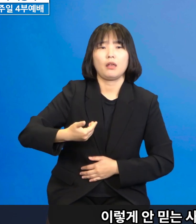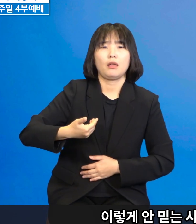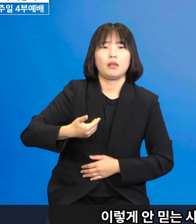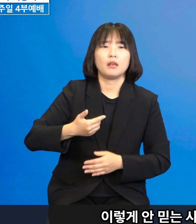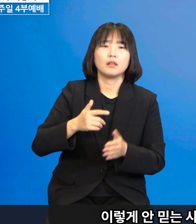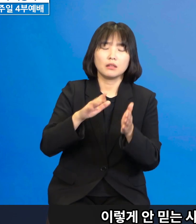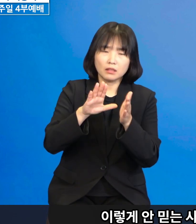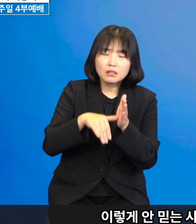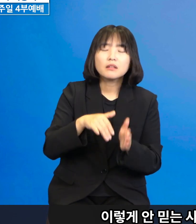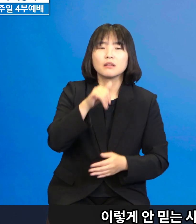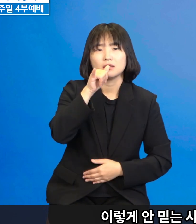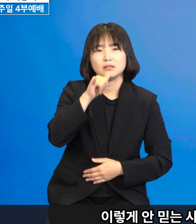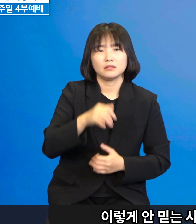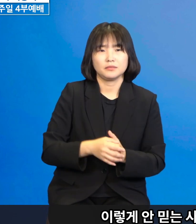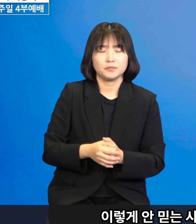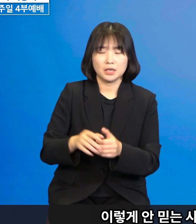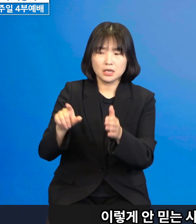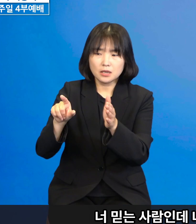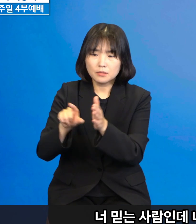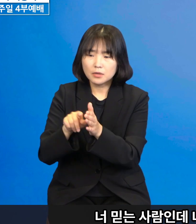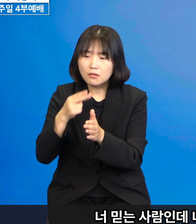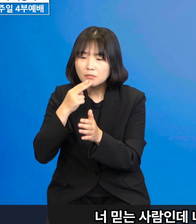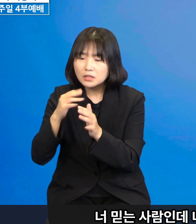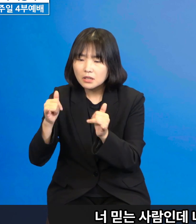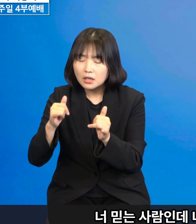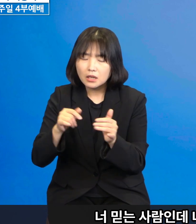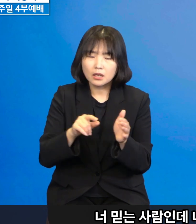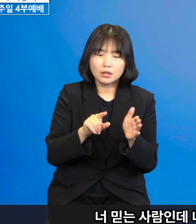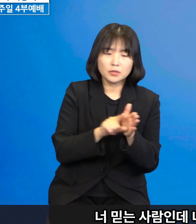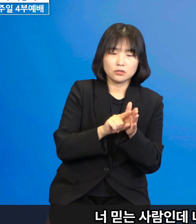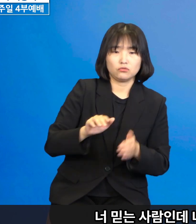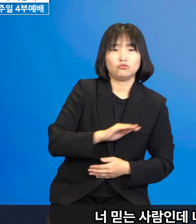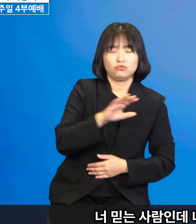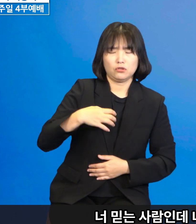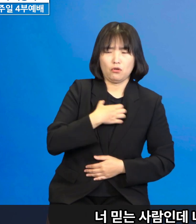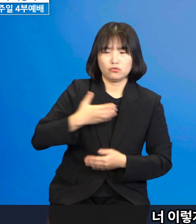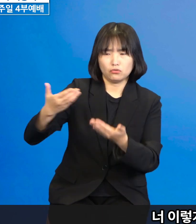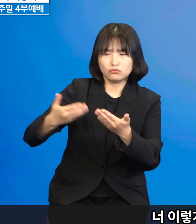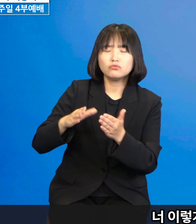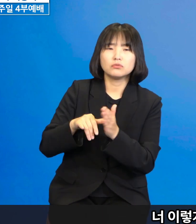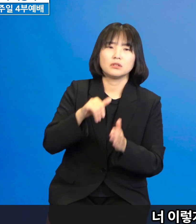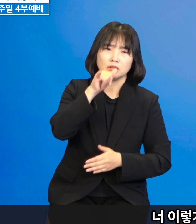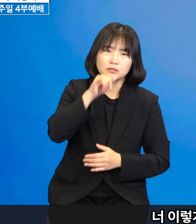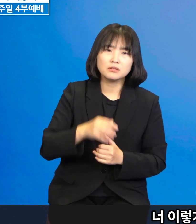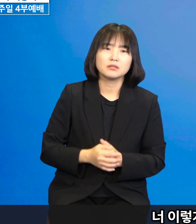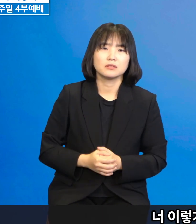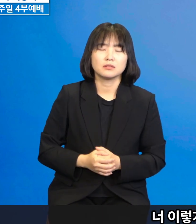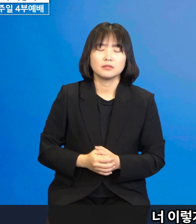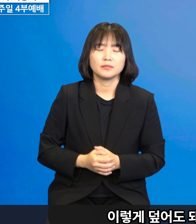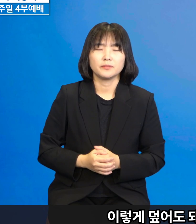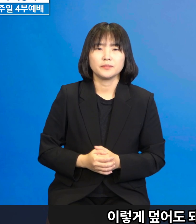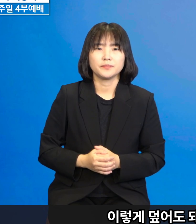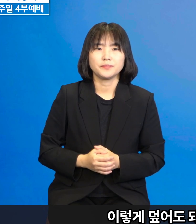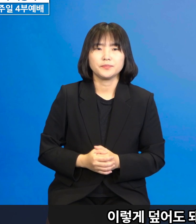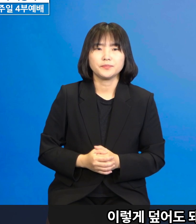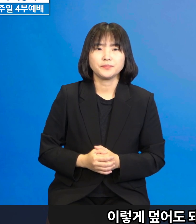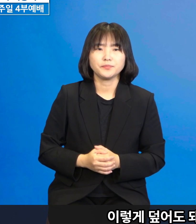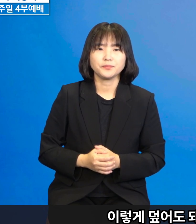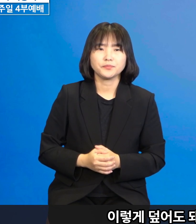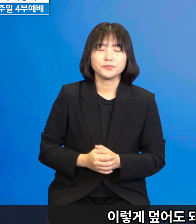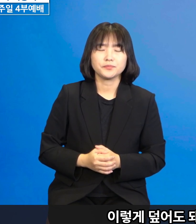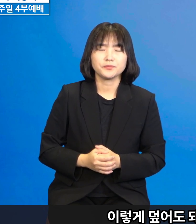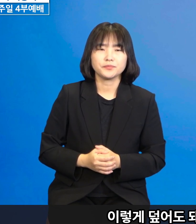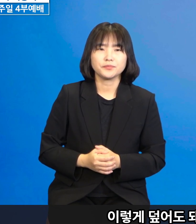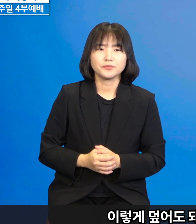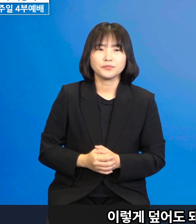뭐 이렇게 안 믿는 사람이 걱정할 때가 있죠. 너 믿는 사람인데, 너 교회 다닌다고 하는데 너 이렇게 속여도 돼? 이렇게 덮어도